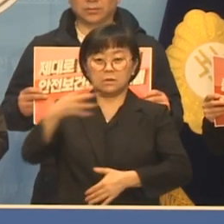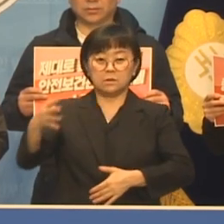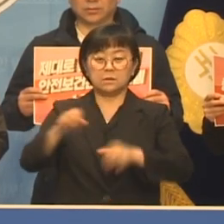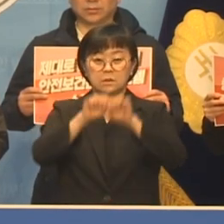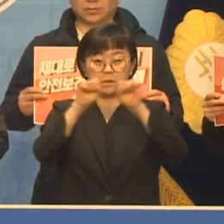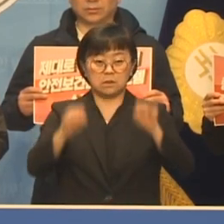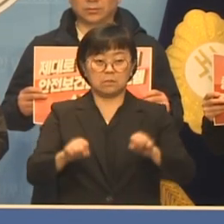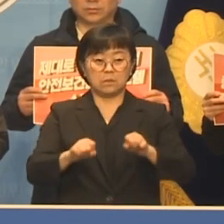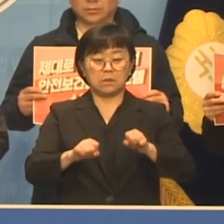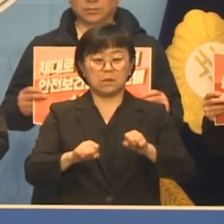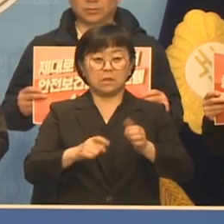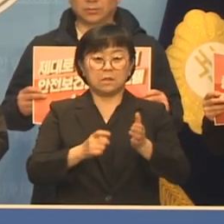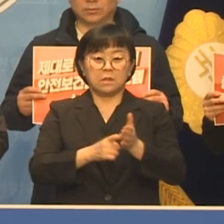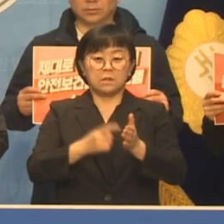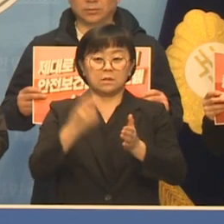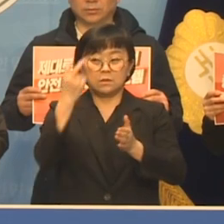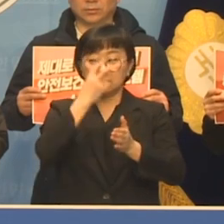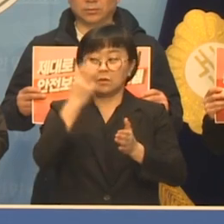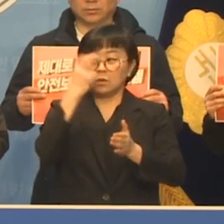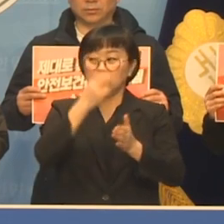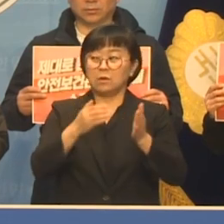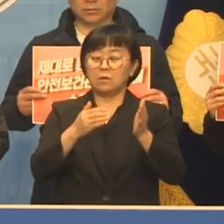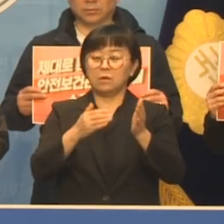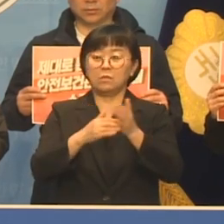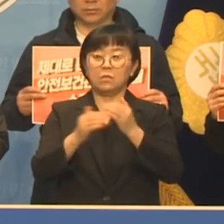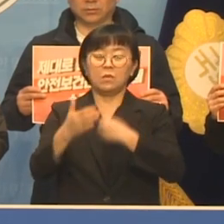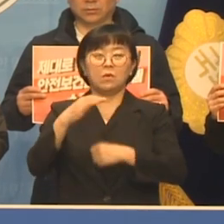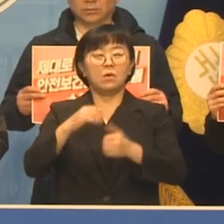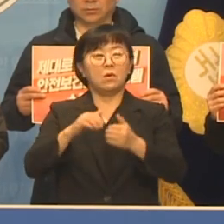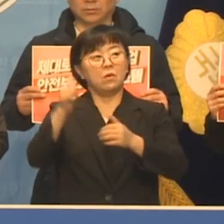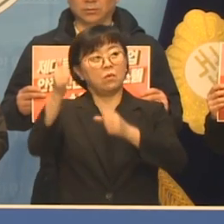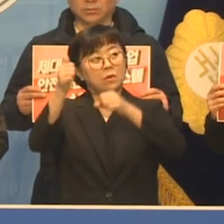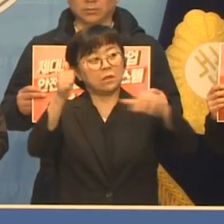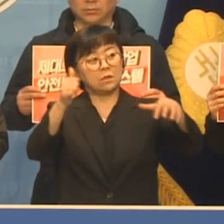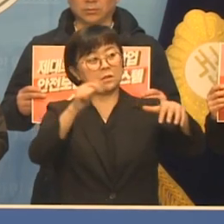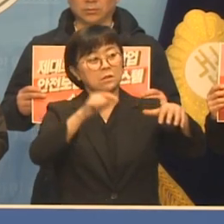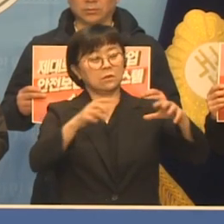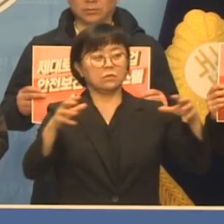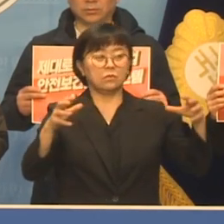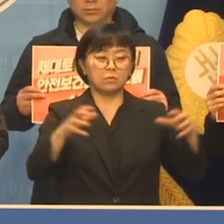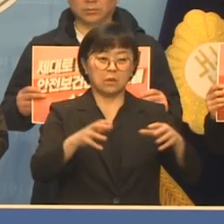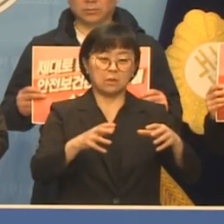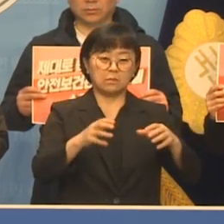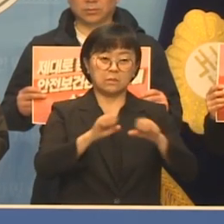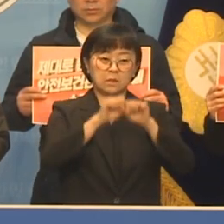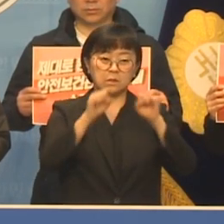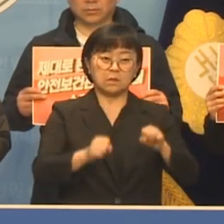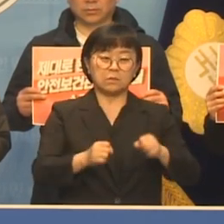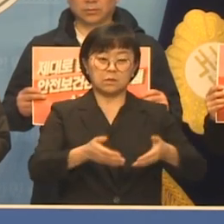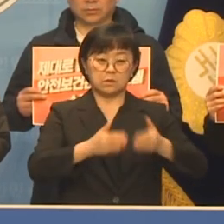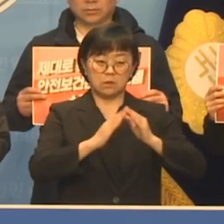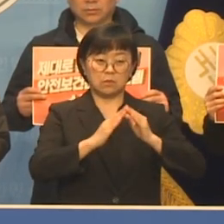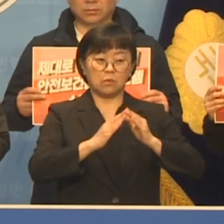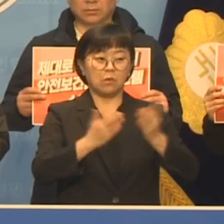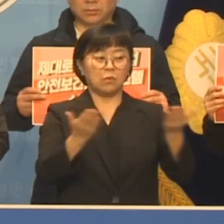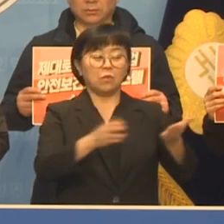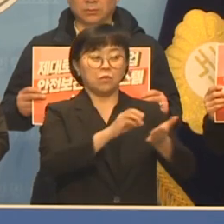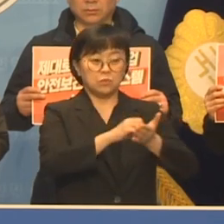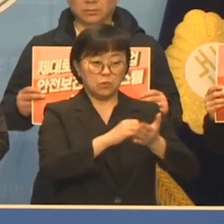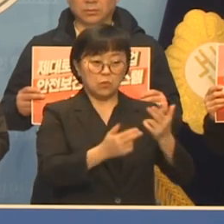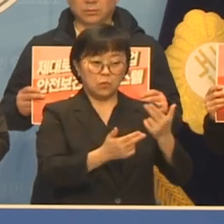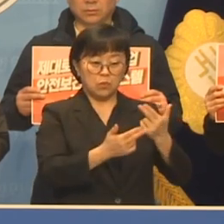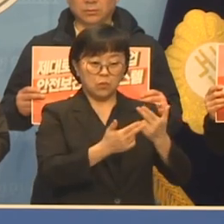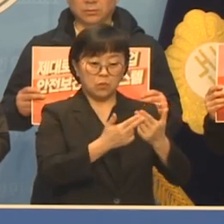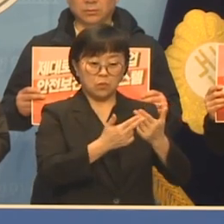시스템 긴급 점검하고 원하청 통합 안전관리 시스템을 구축하라. 네 번째, 노조,